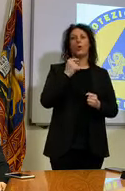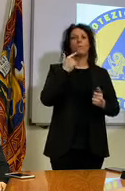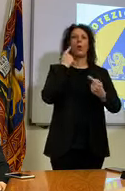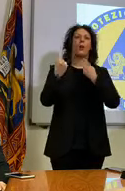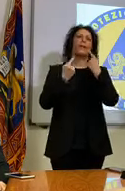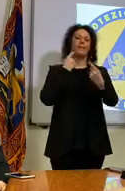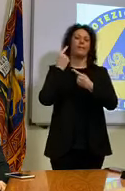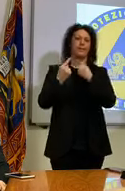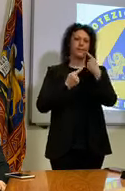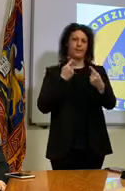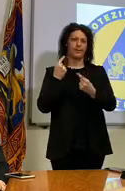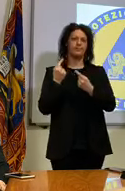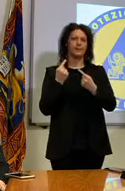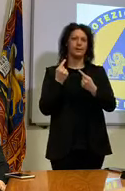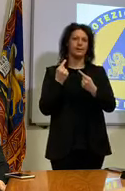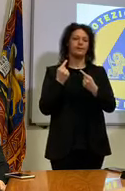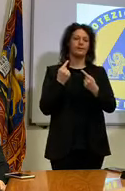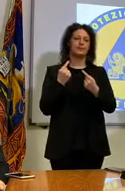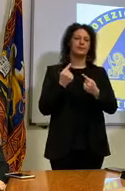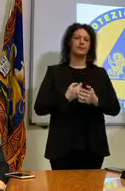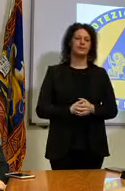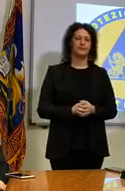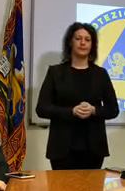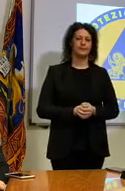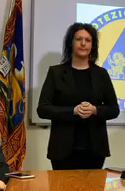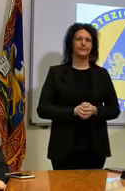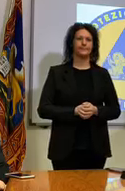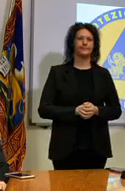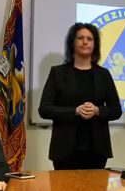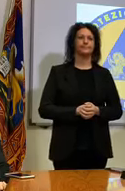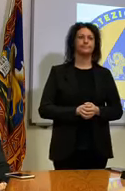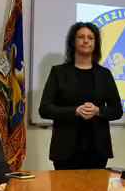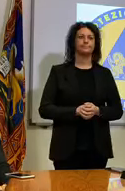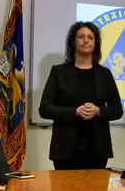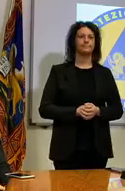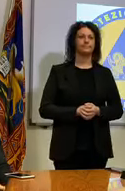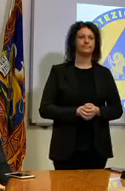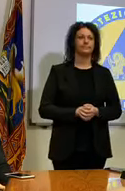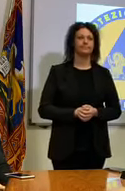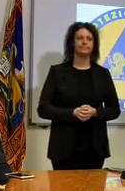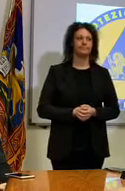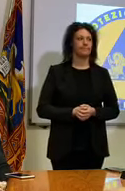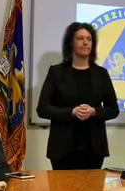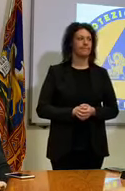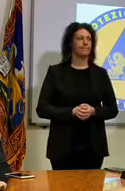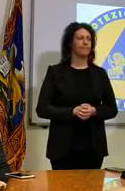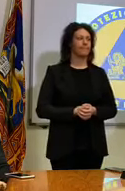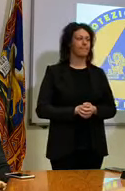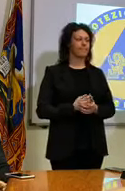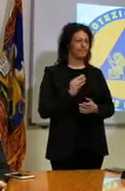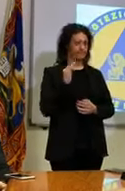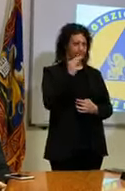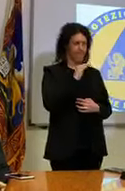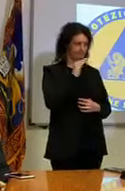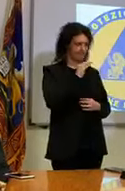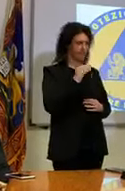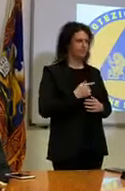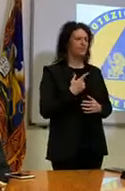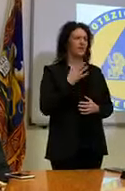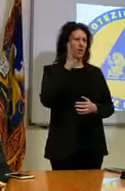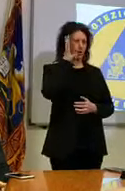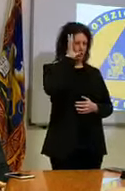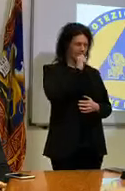insomma gli sta un po' tirando un po' di qua, un po' di là, in una maniera. Posto? Domande? Sì, scusa. Se ho capito